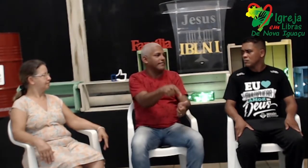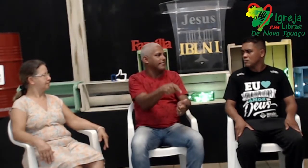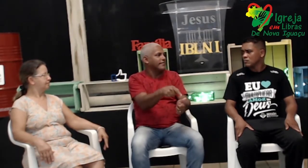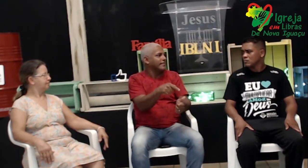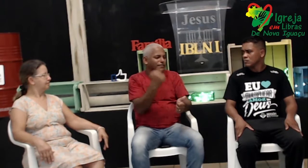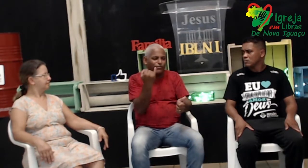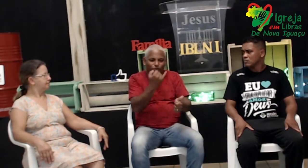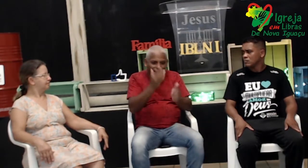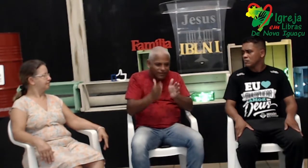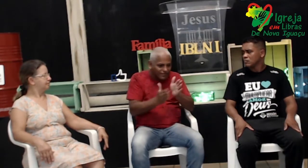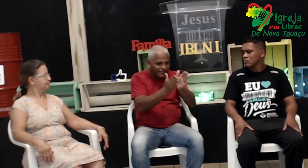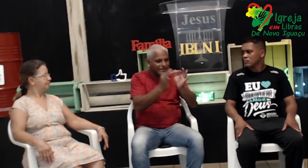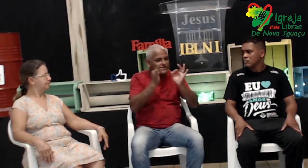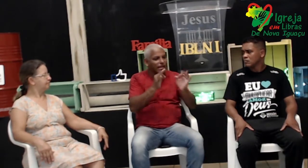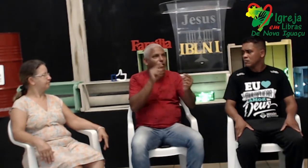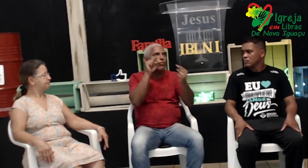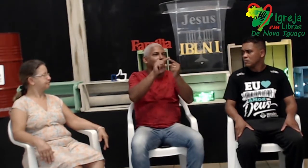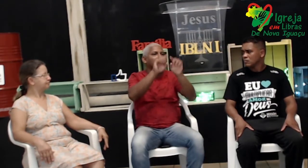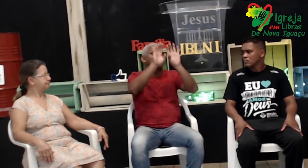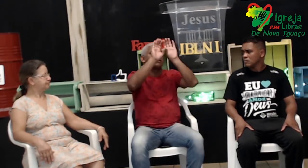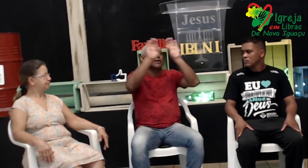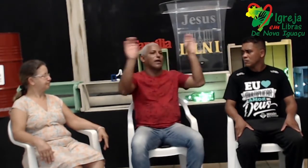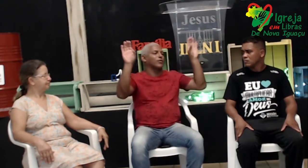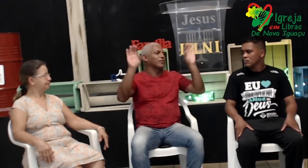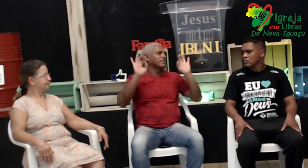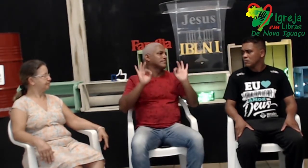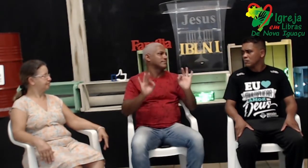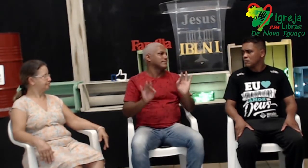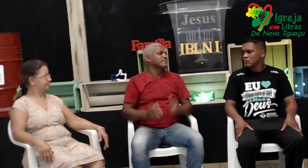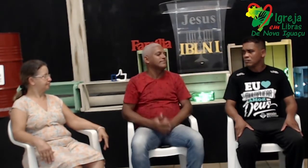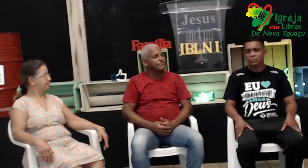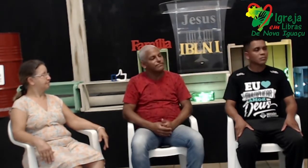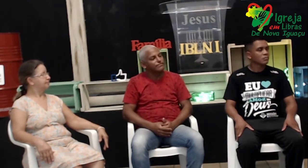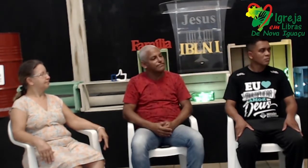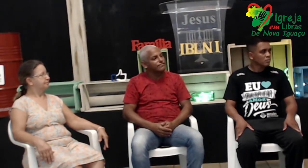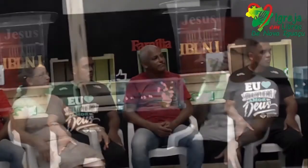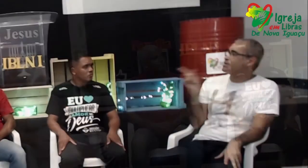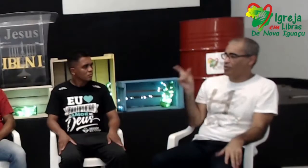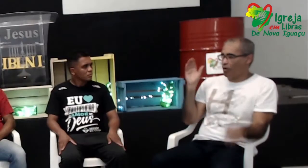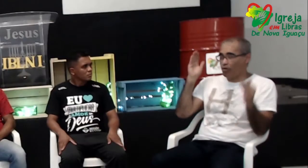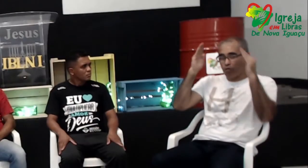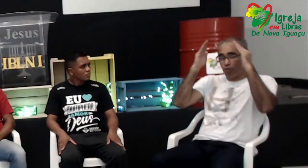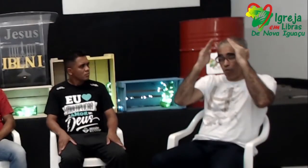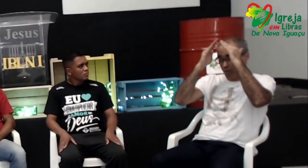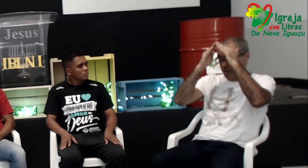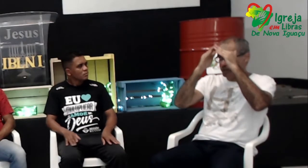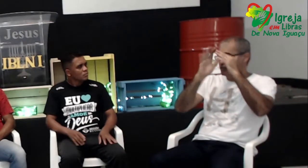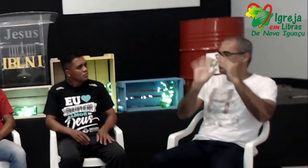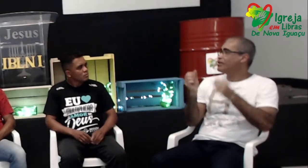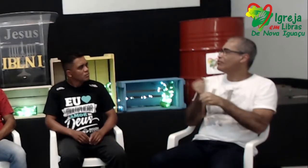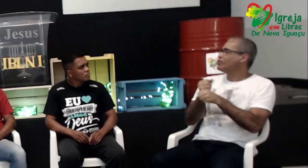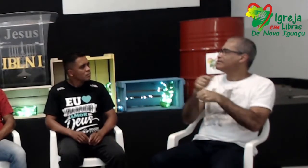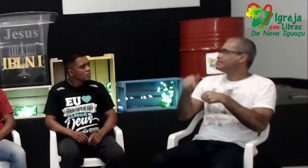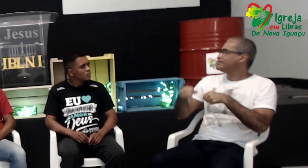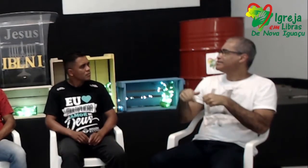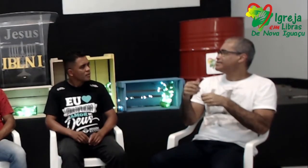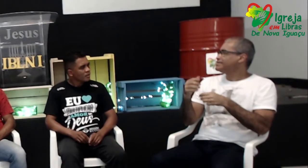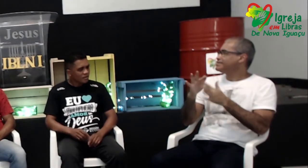verdadeira, correta. Por isso a Bíblia é muito importante. Ela vai nos conduzir ao céu. Por exemplo, Adriano, quantos